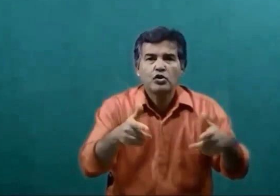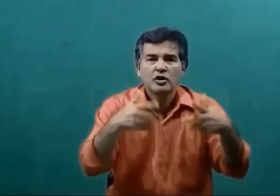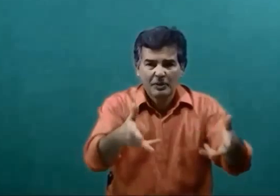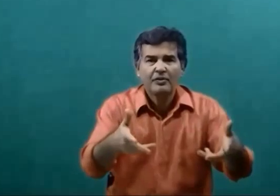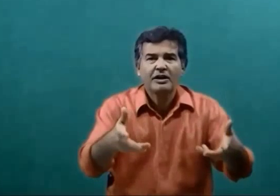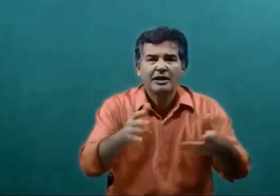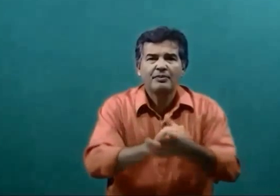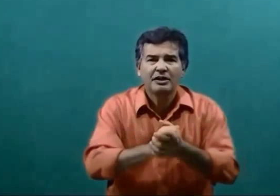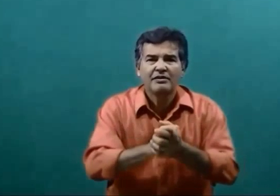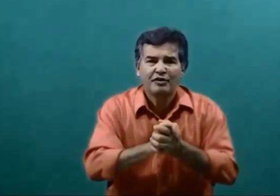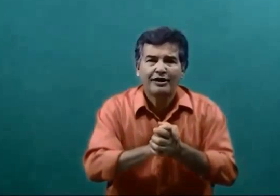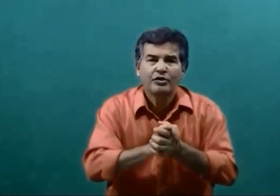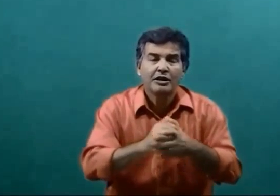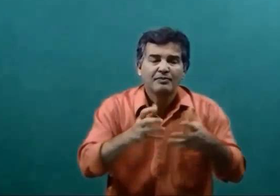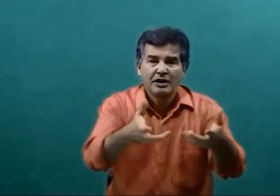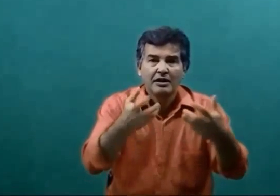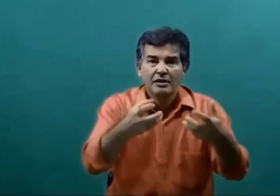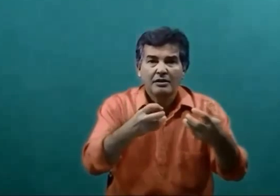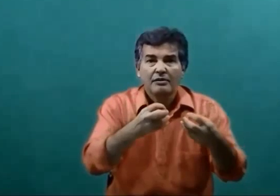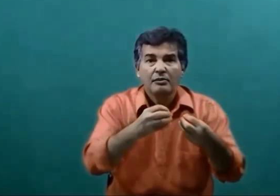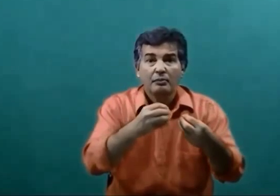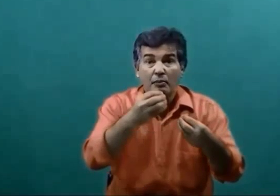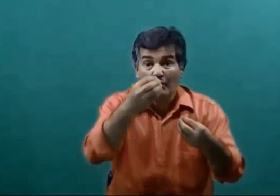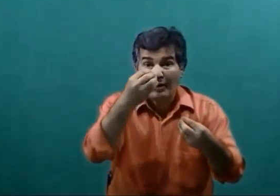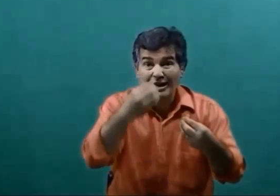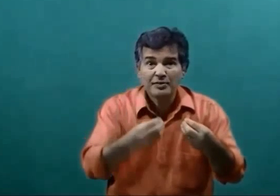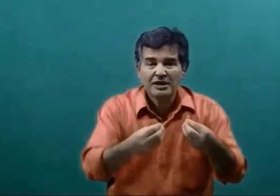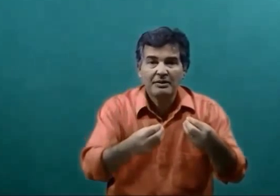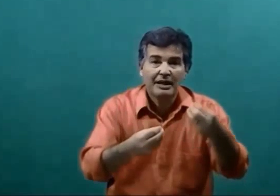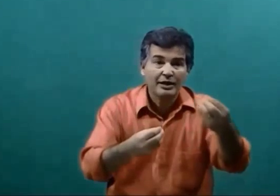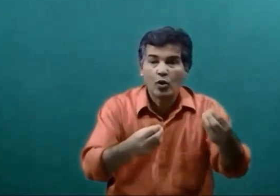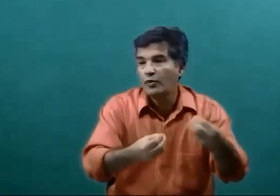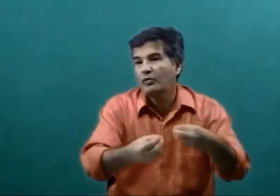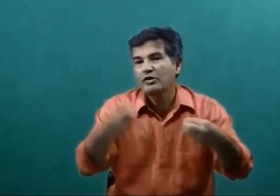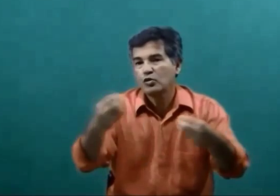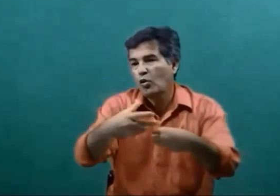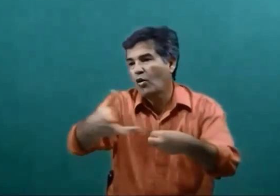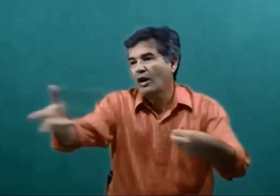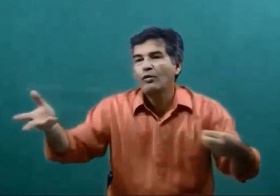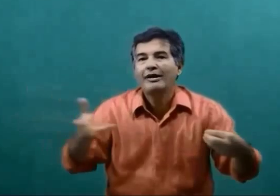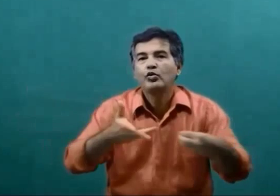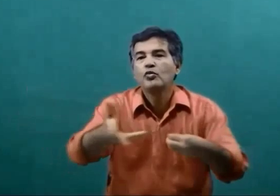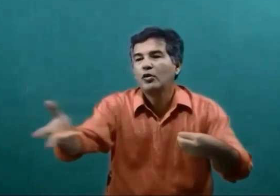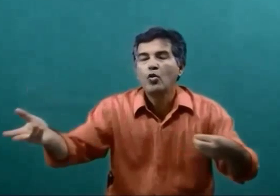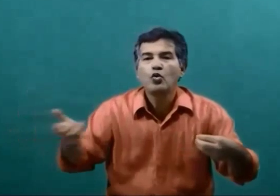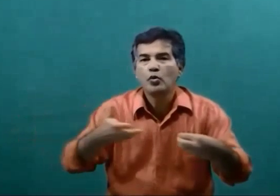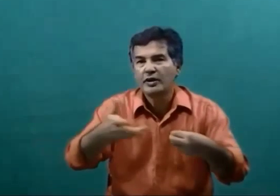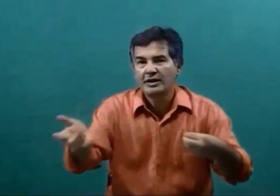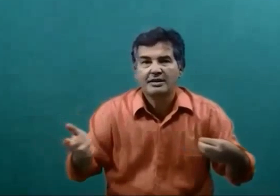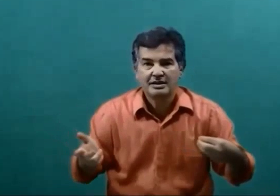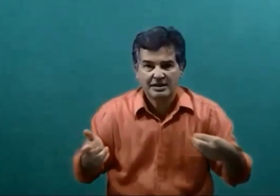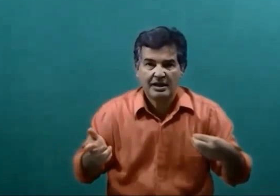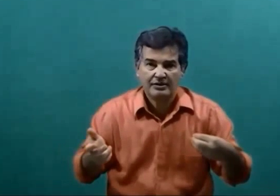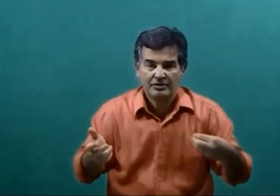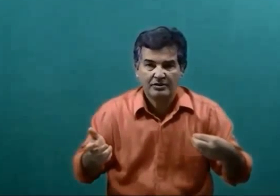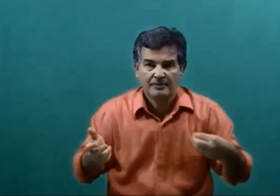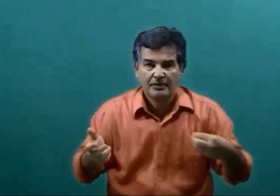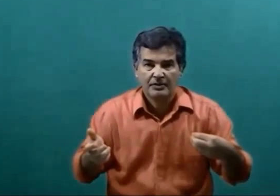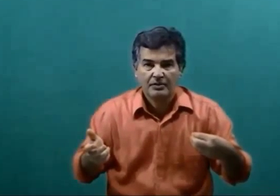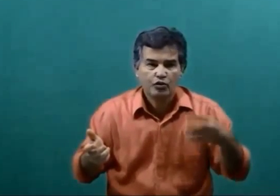questione para poder, de fato, ter responsabilidade e compromisso com a turma, com o grupo que está sendo ensinado. Surdo